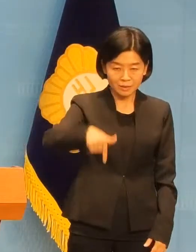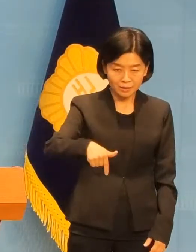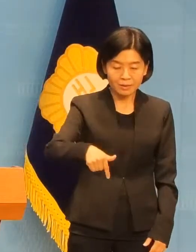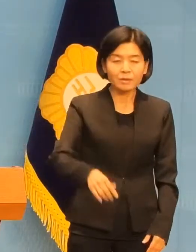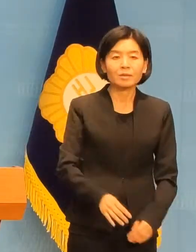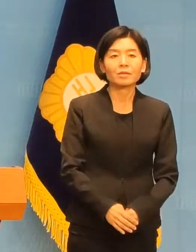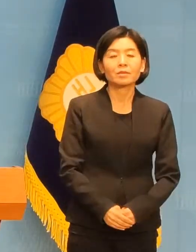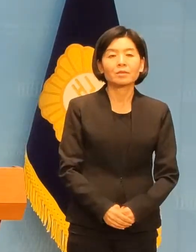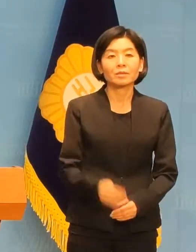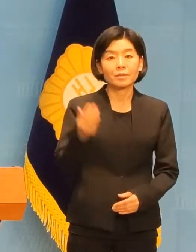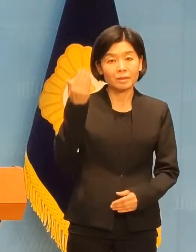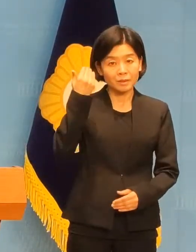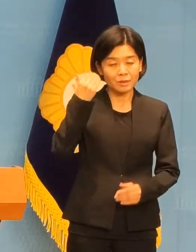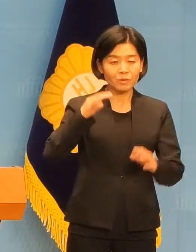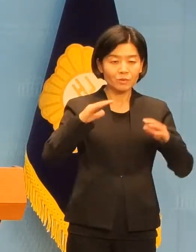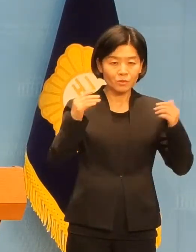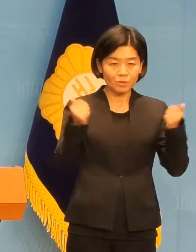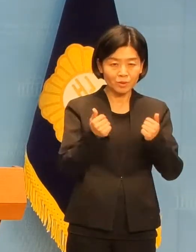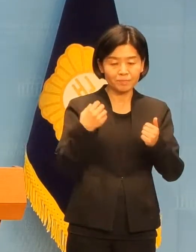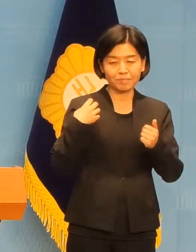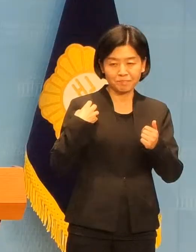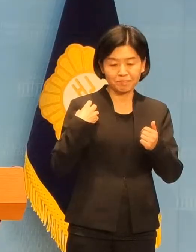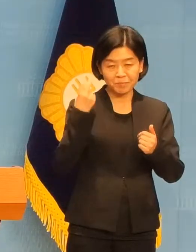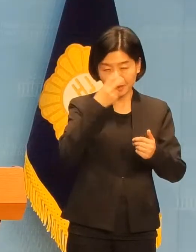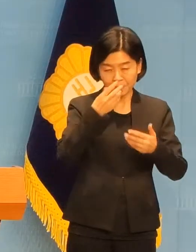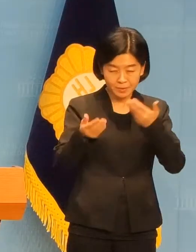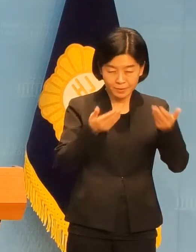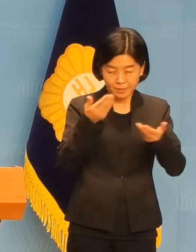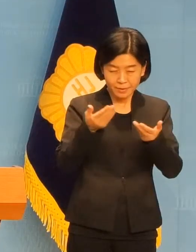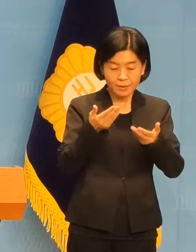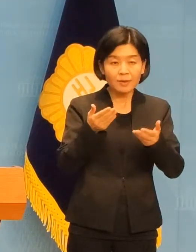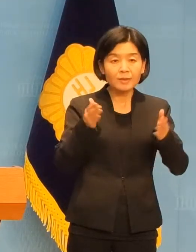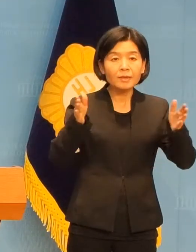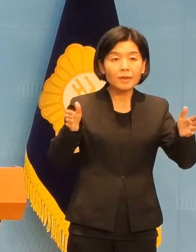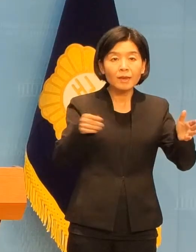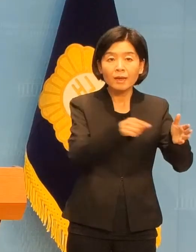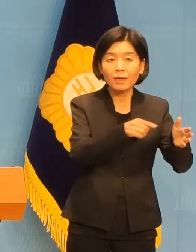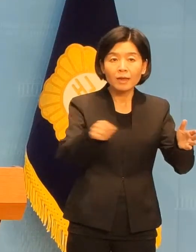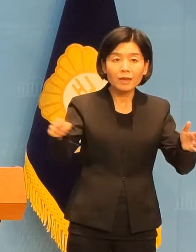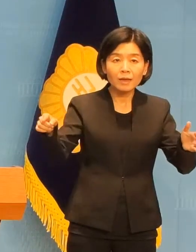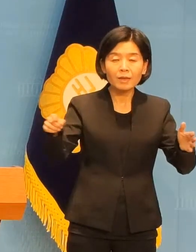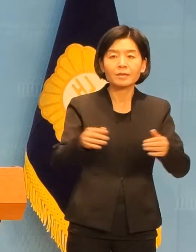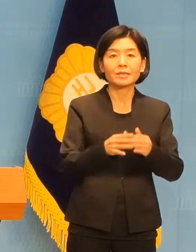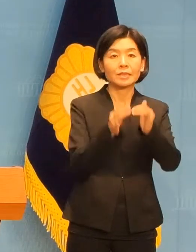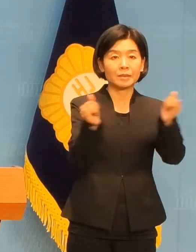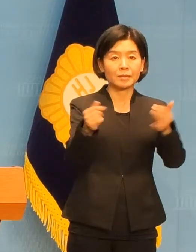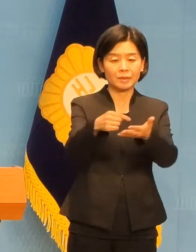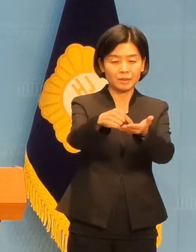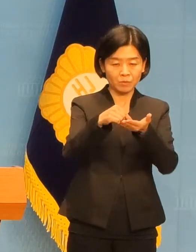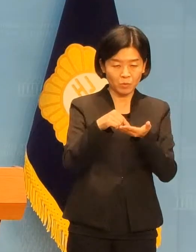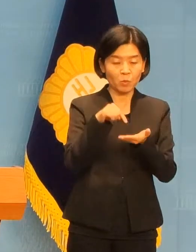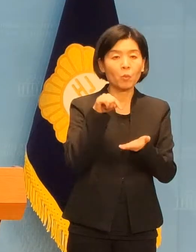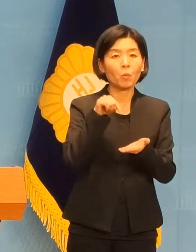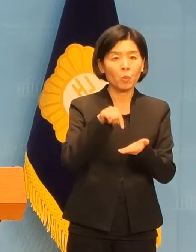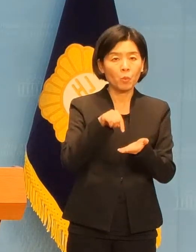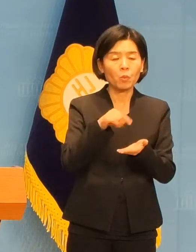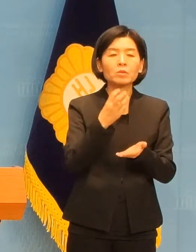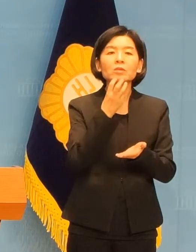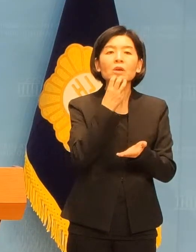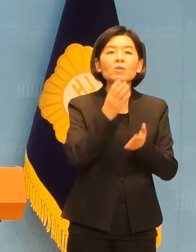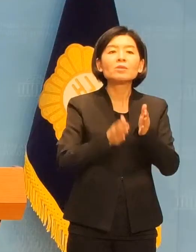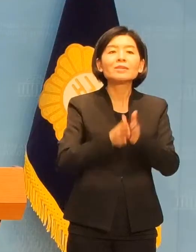네, 지난 국정감사 기간 중 시민의 제보로